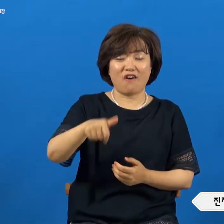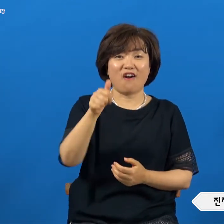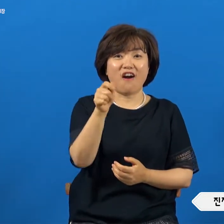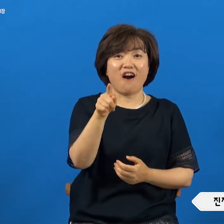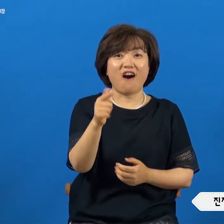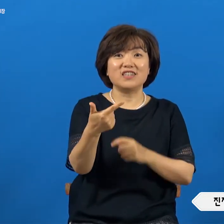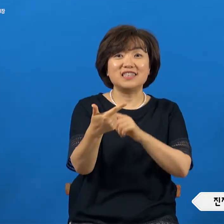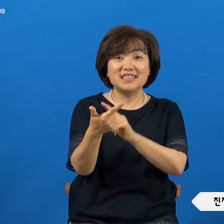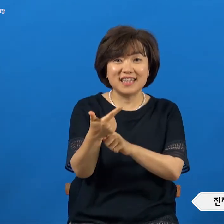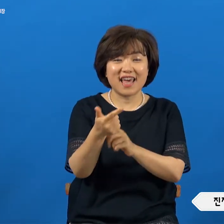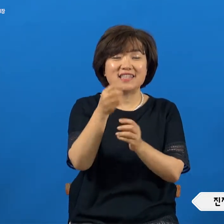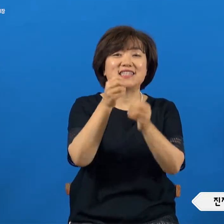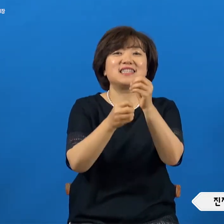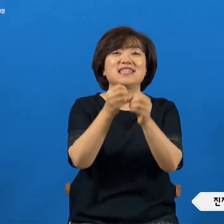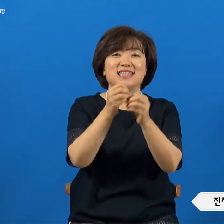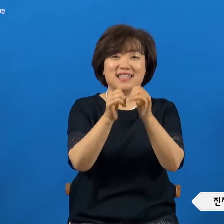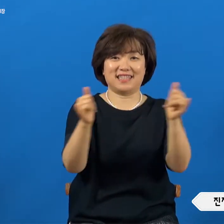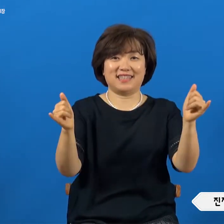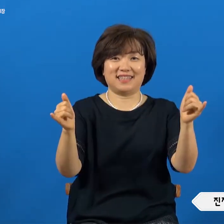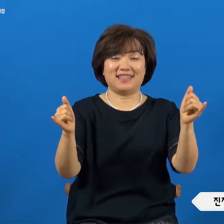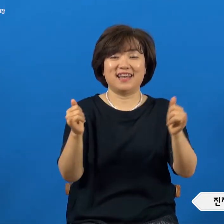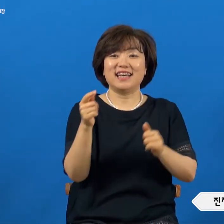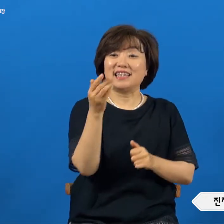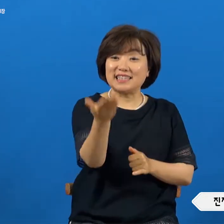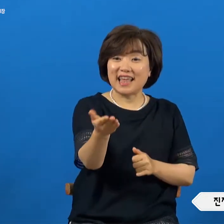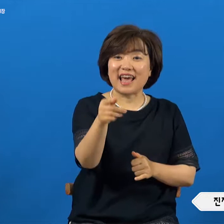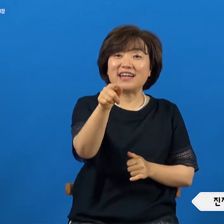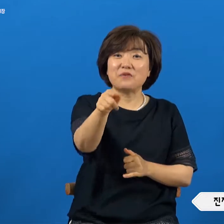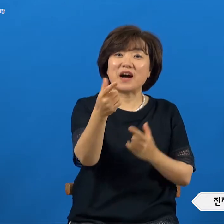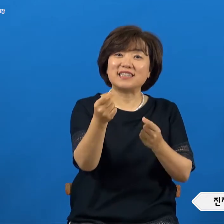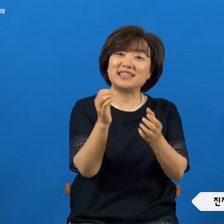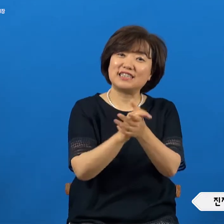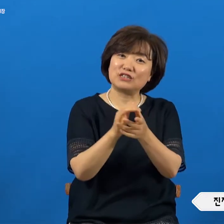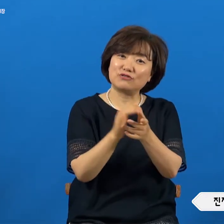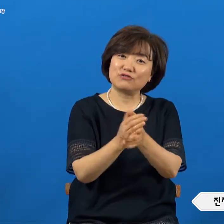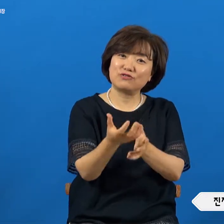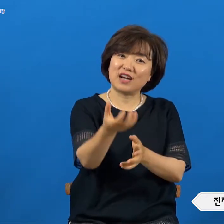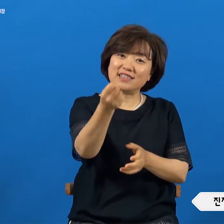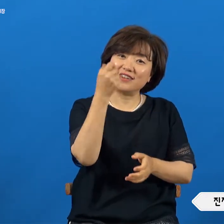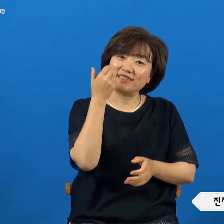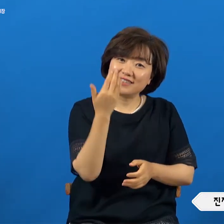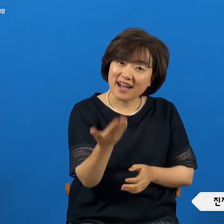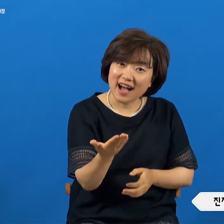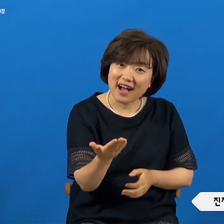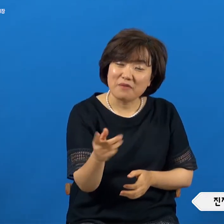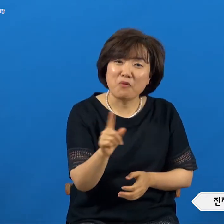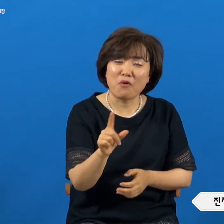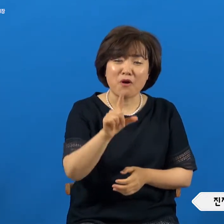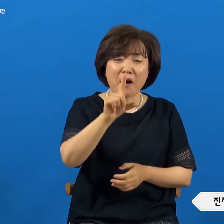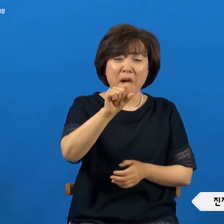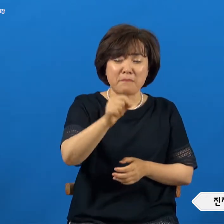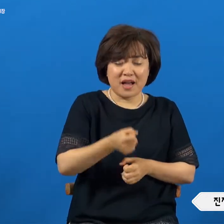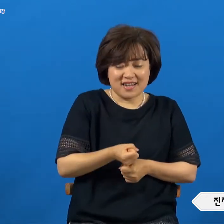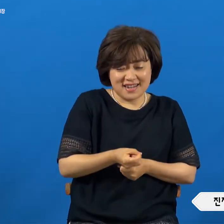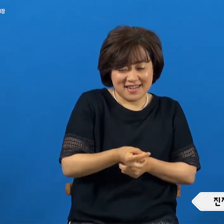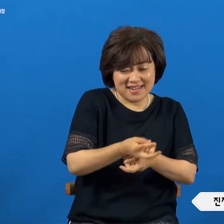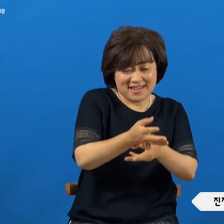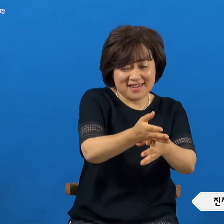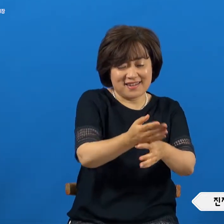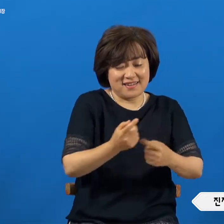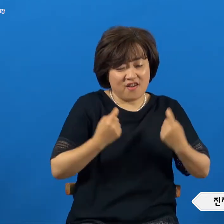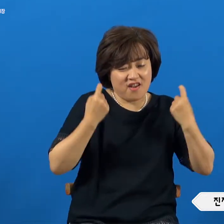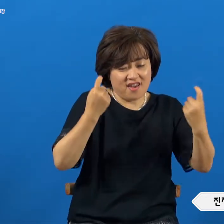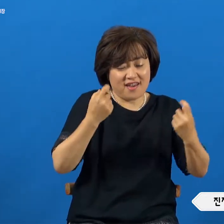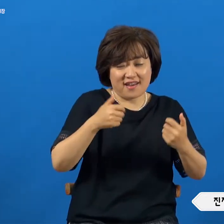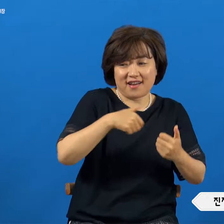사람을 가졌는가라는 시가 생각이 납니다. 만리길 나서는 길, 처자를